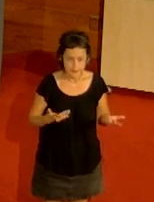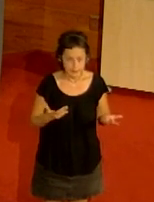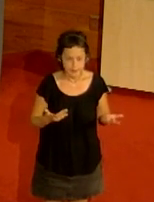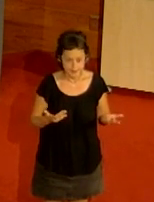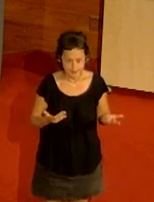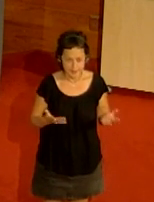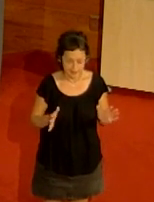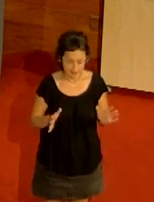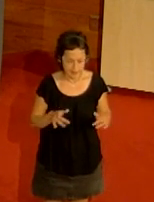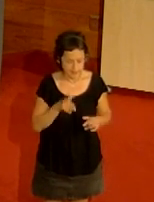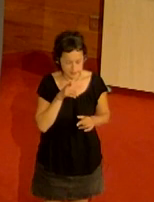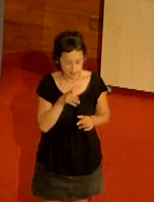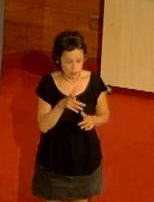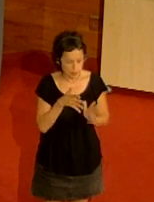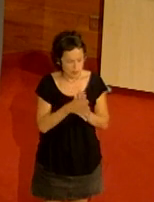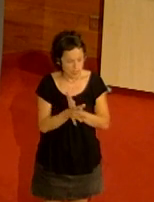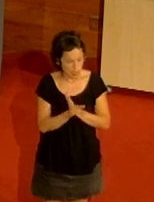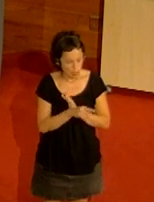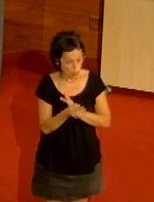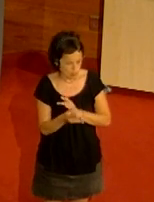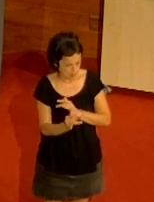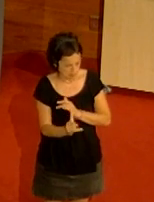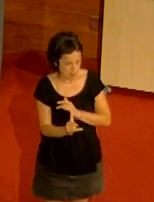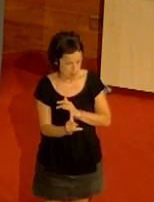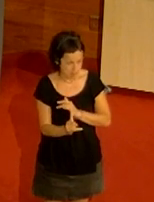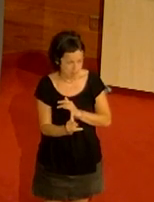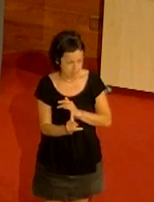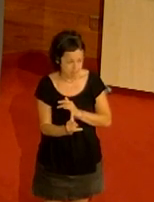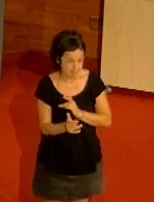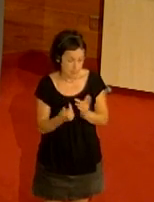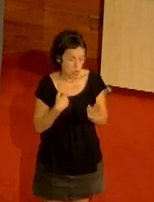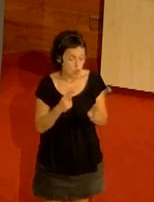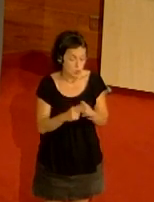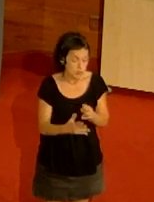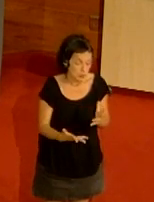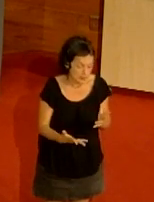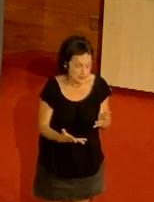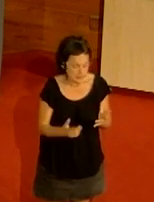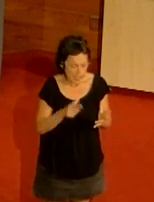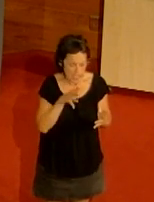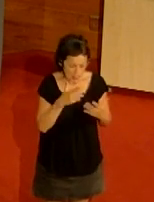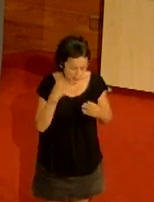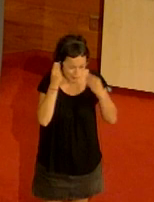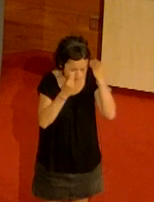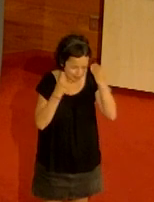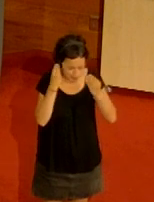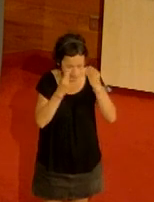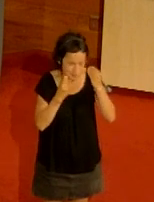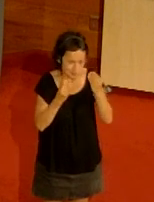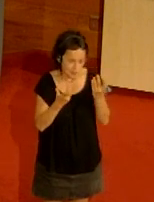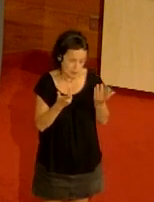doble rasero, no? Que evidentemente está la respuesta, estoy en ello, pero bueno, evidentemente a nadie se le escapa que hay un componente de